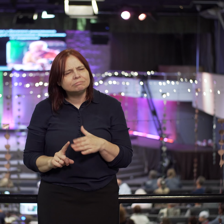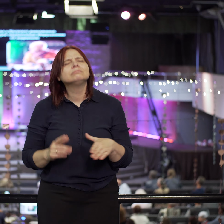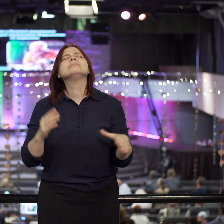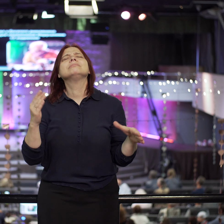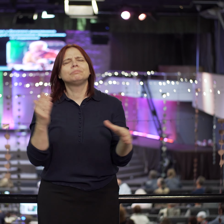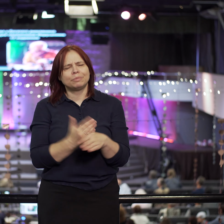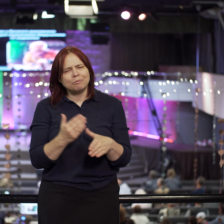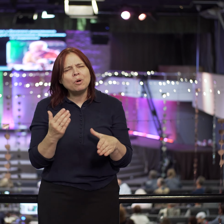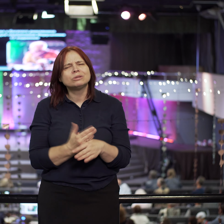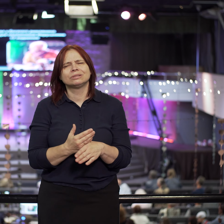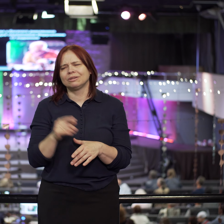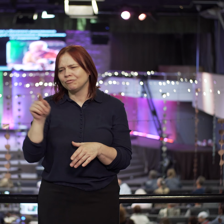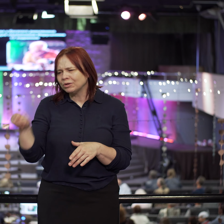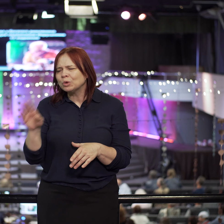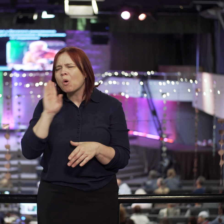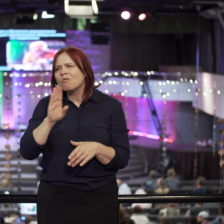поможет восполнить это все,